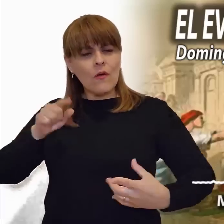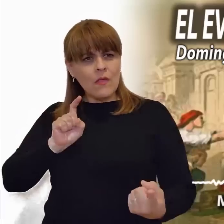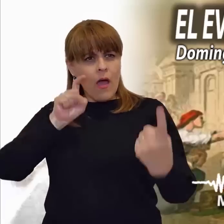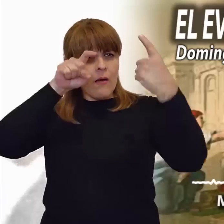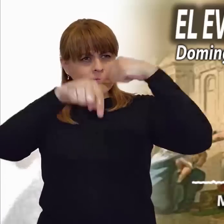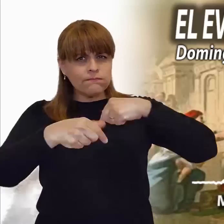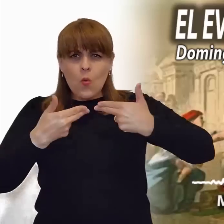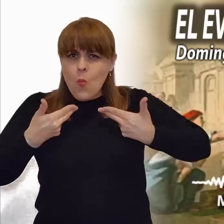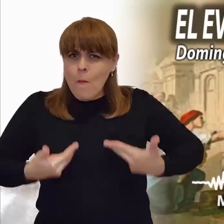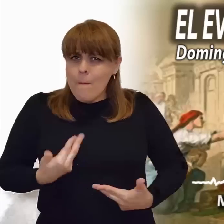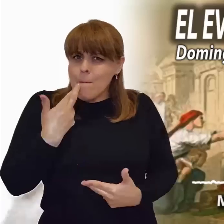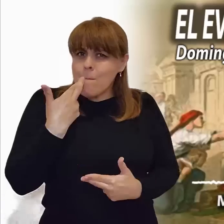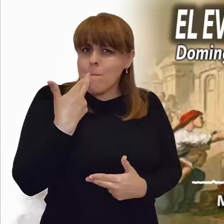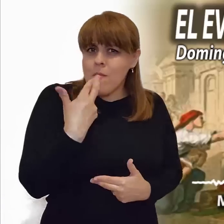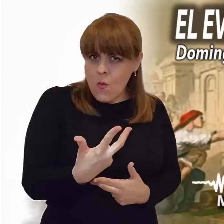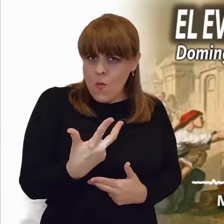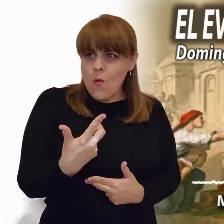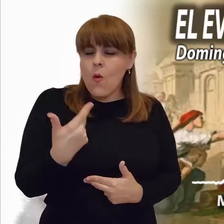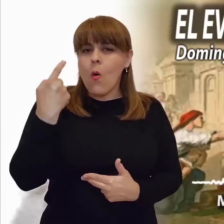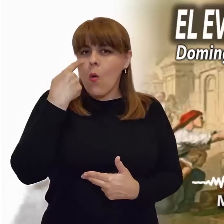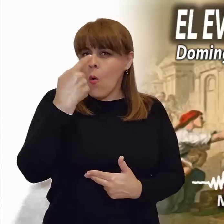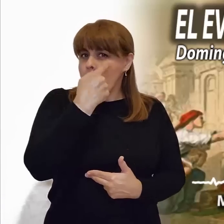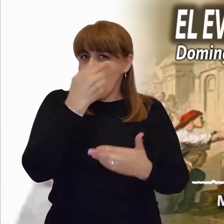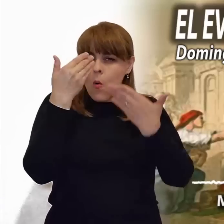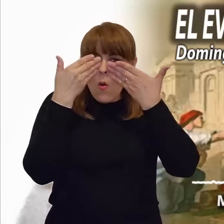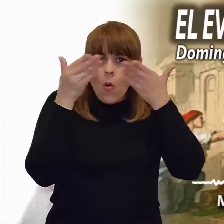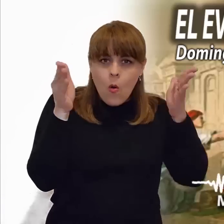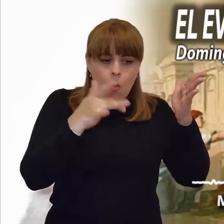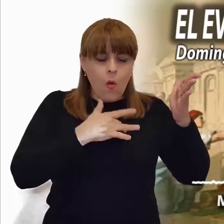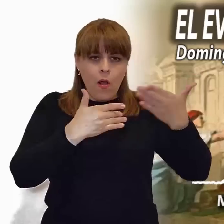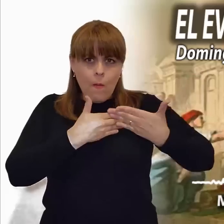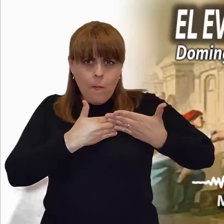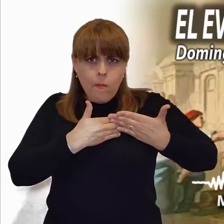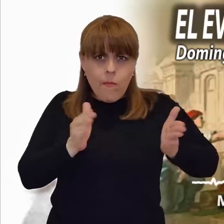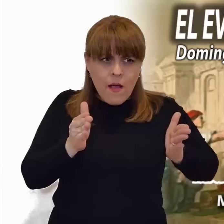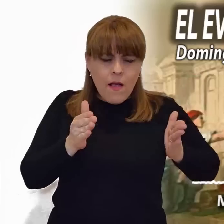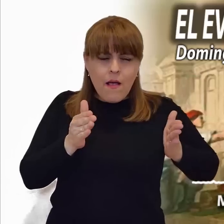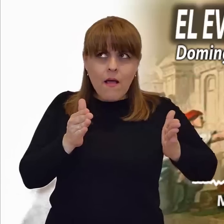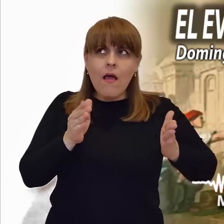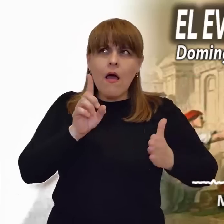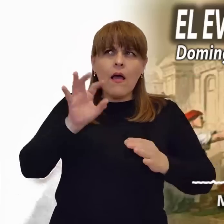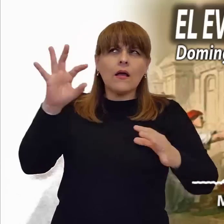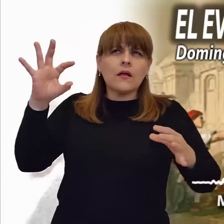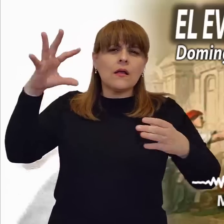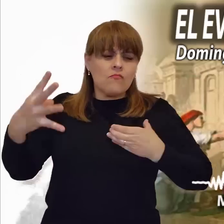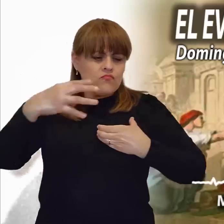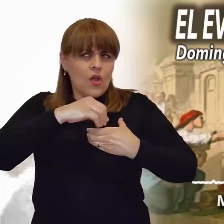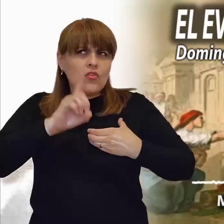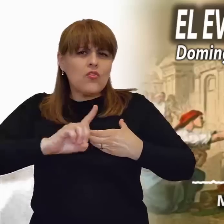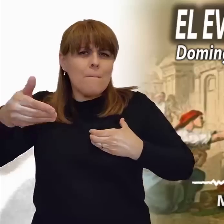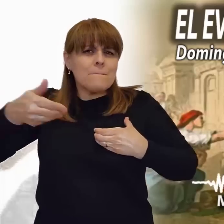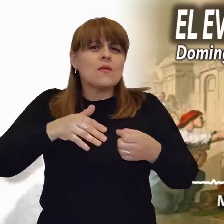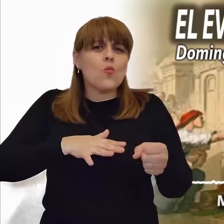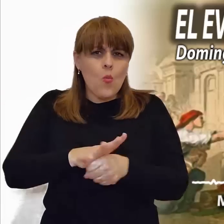Abre nuestros oídos y nuestro corazón para escuchar con más claridad a Dios. Va limpiando nuestros criterios,